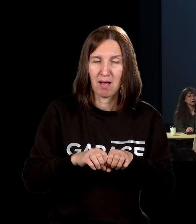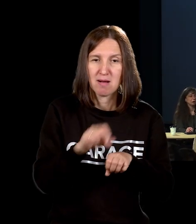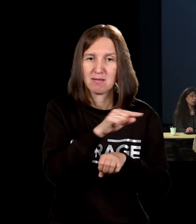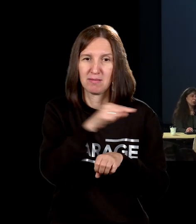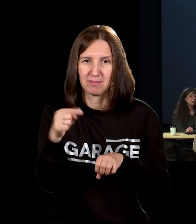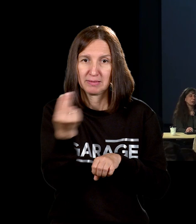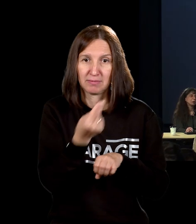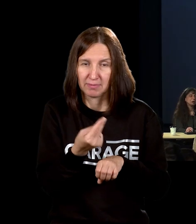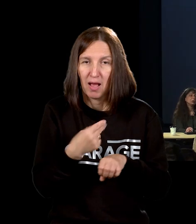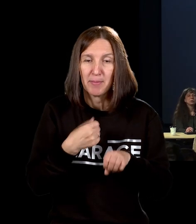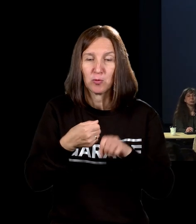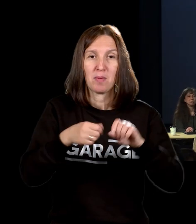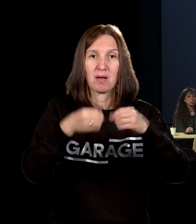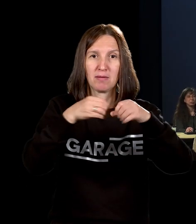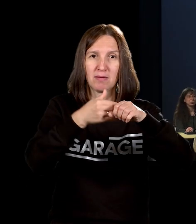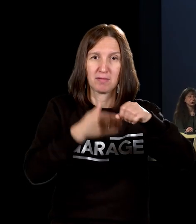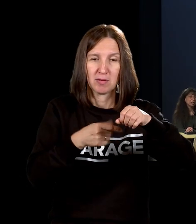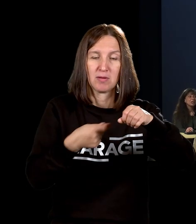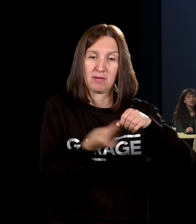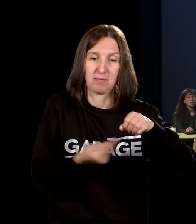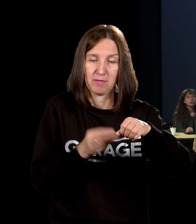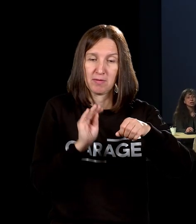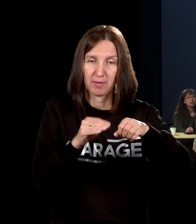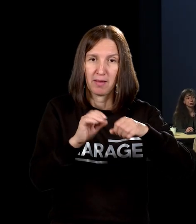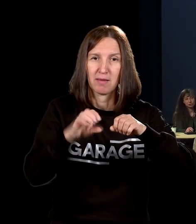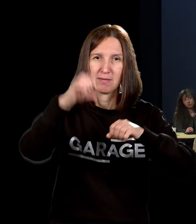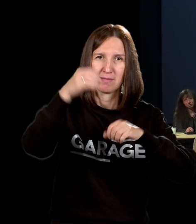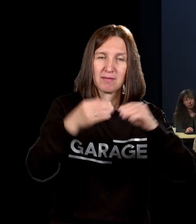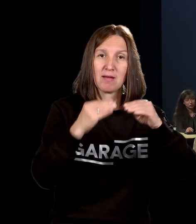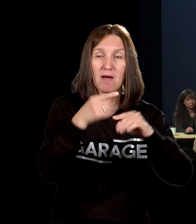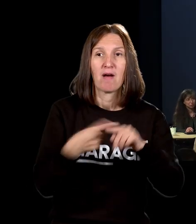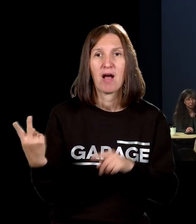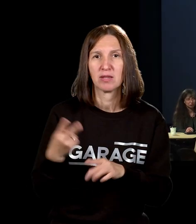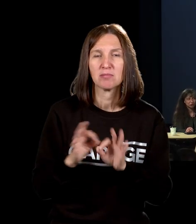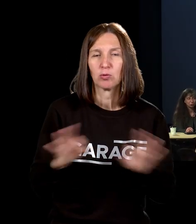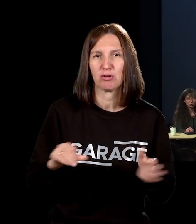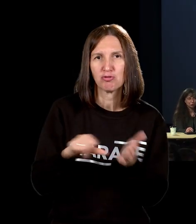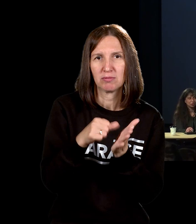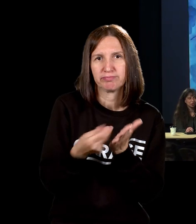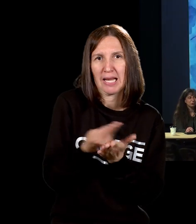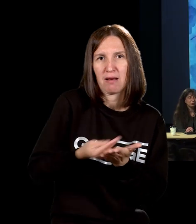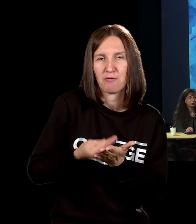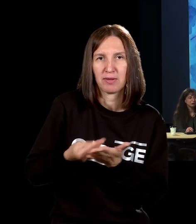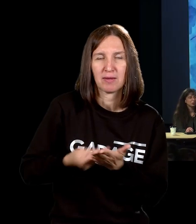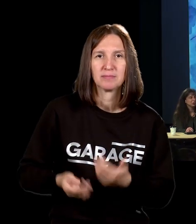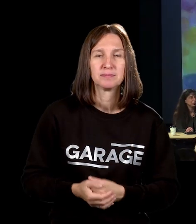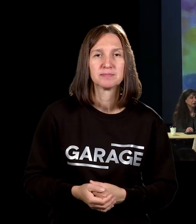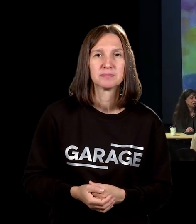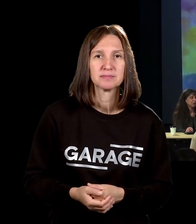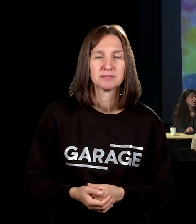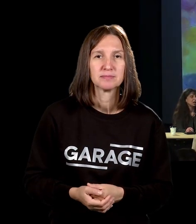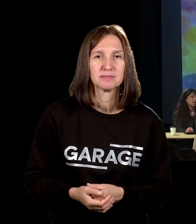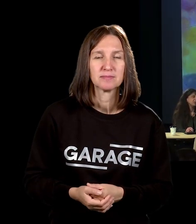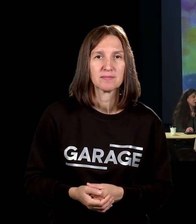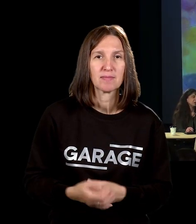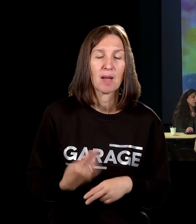играли в «Изысканный труп», который вполне у них получился. Они отличные графики. Поэтому это всегда то, что они дорисовывают, это всегда очень